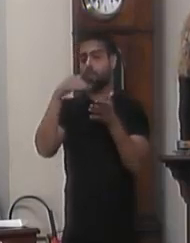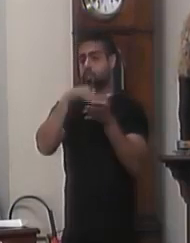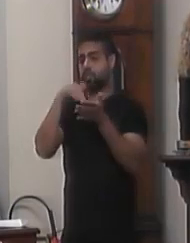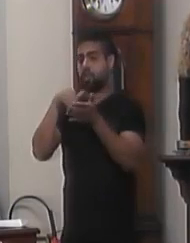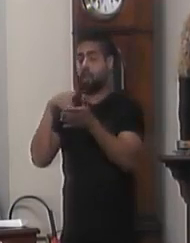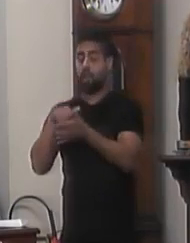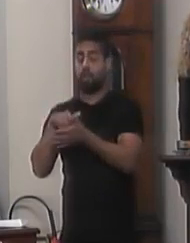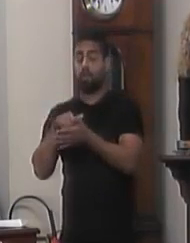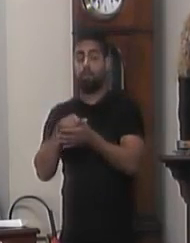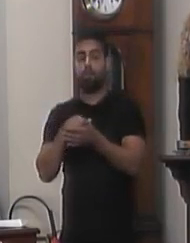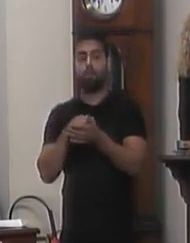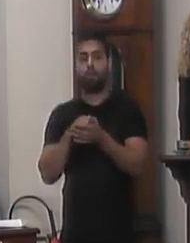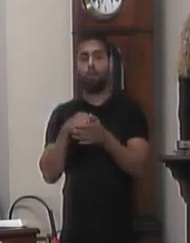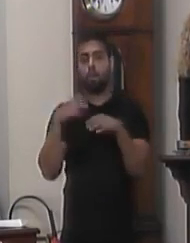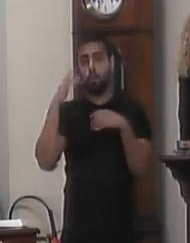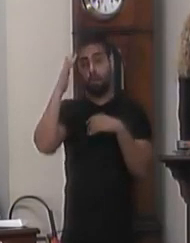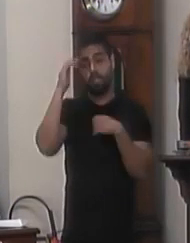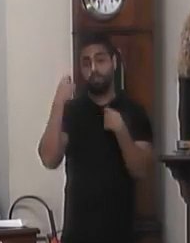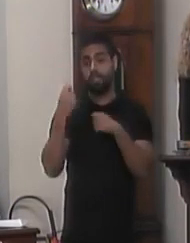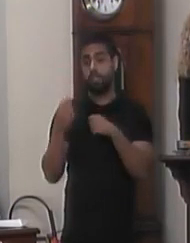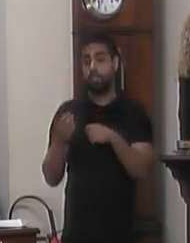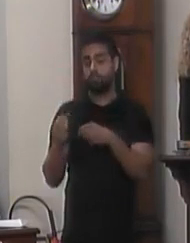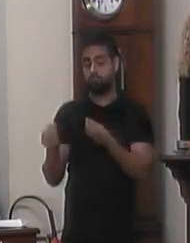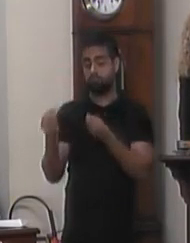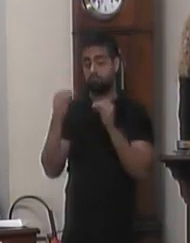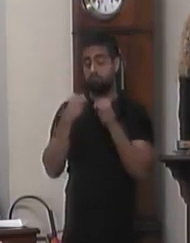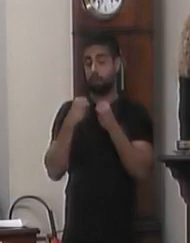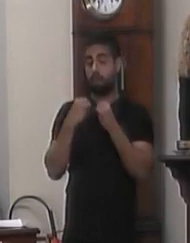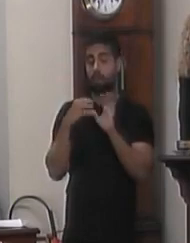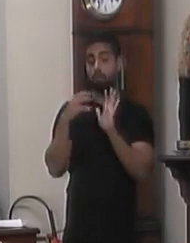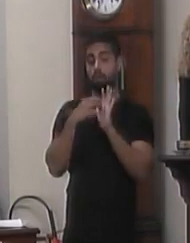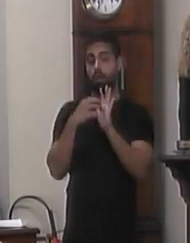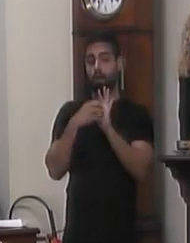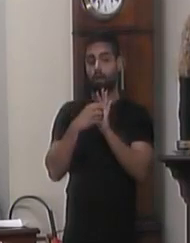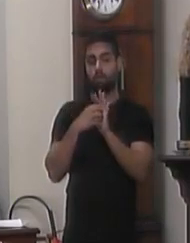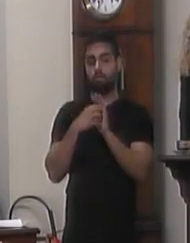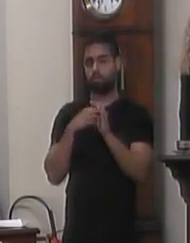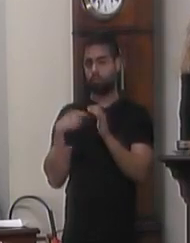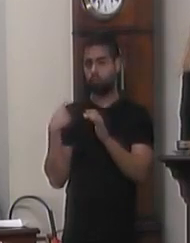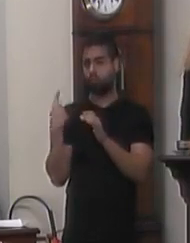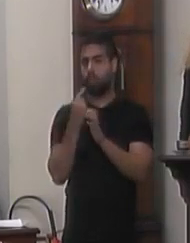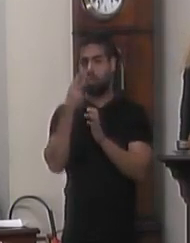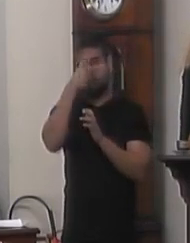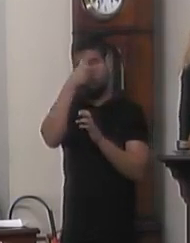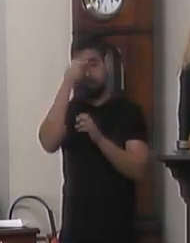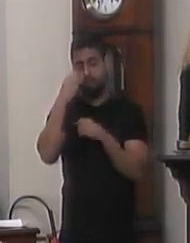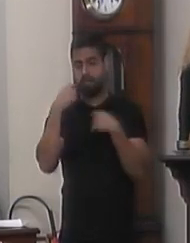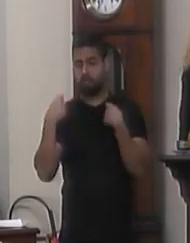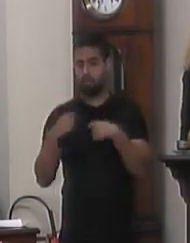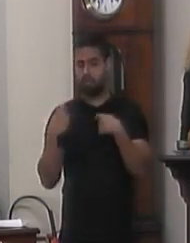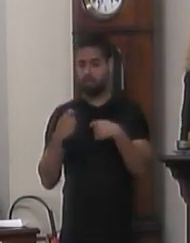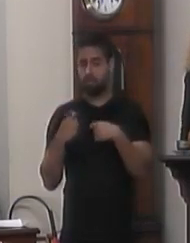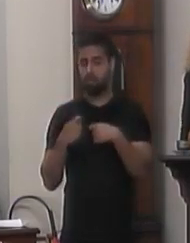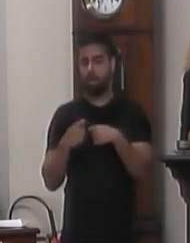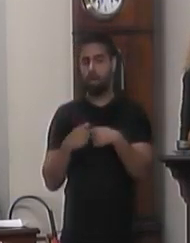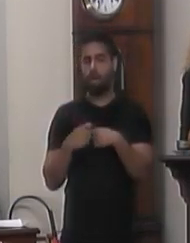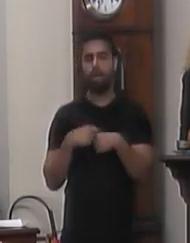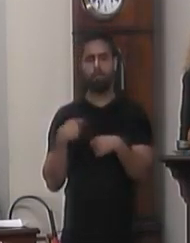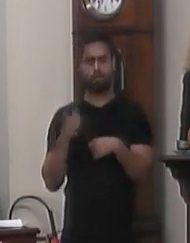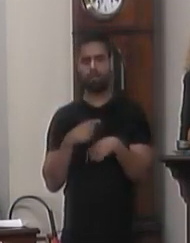secretarias, eu acho que deveria vir para essa casa aqui e a gente participar. Como tudo que o prefeito precisou, a gente